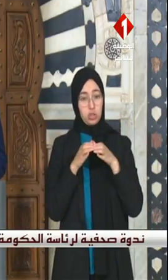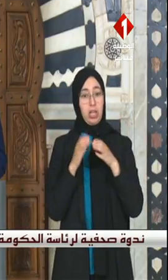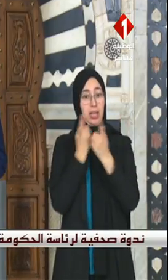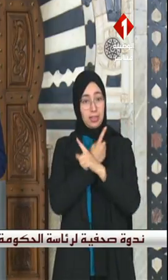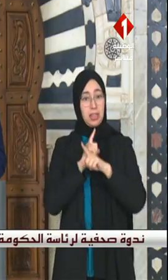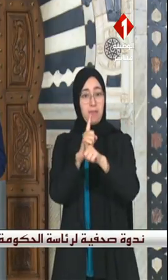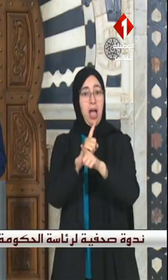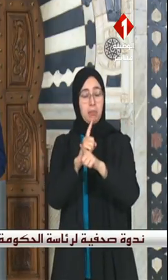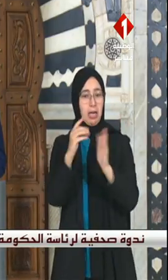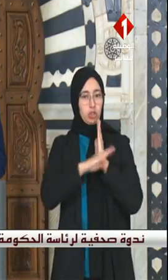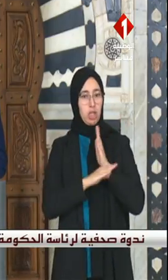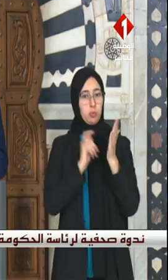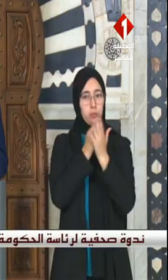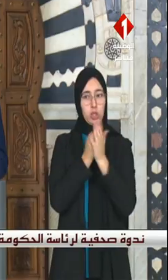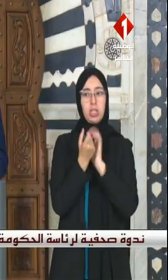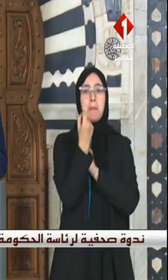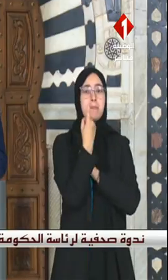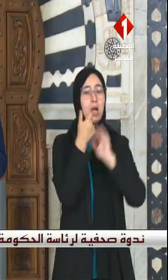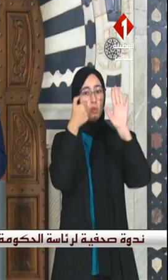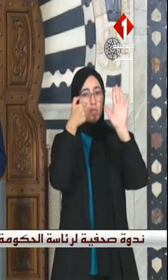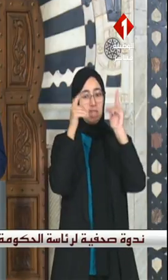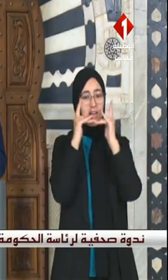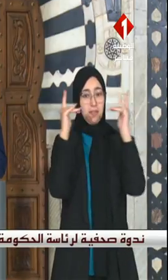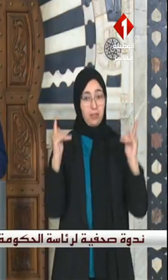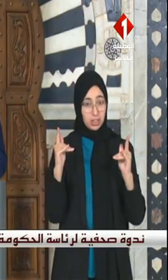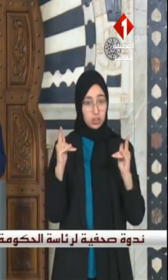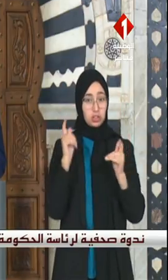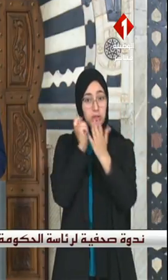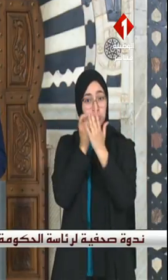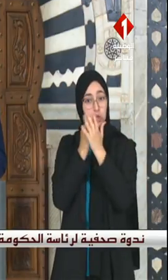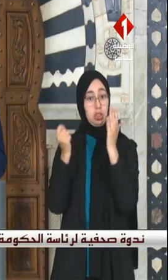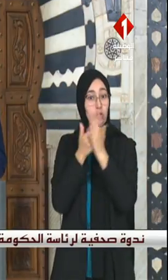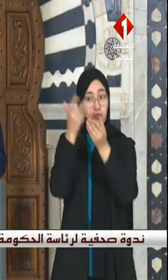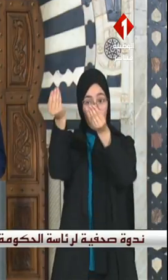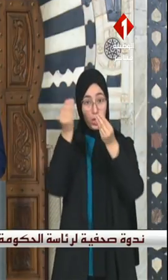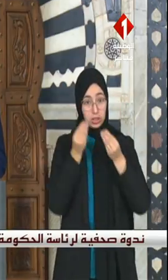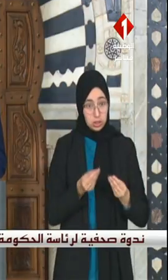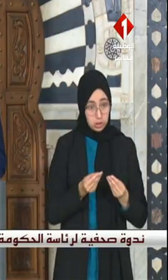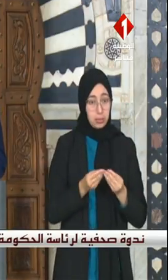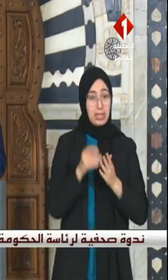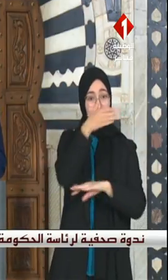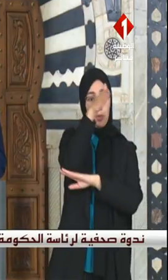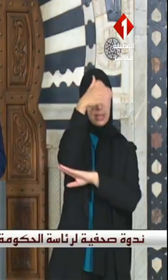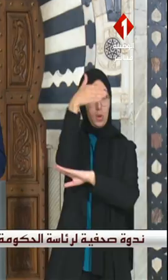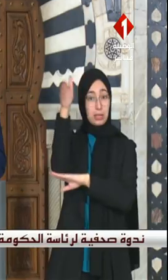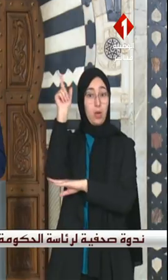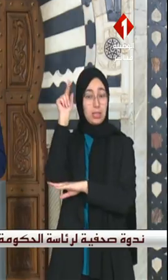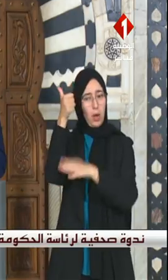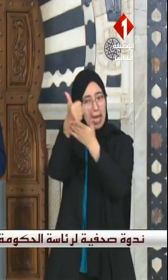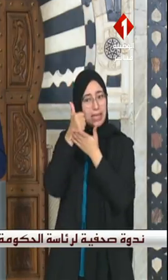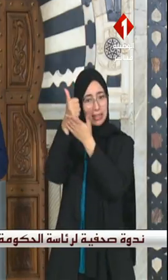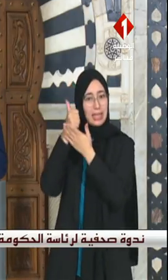الدفاع، عندنا 190 سرير إنعاش في طور الاقتناء، عن الدول الشقيقة والصديقة